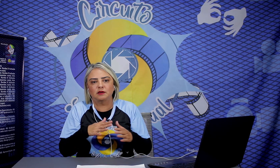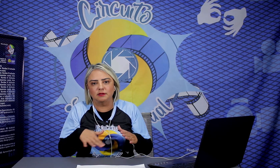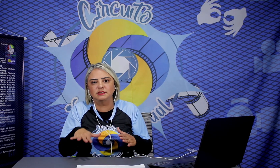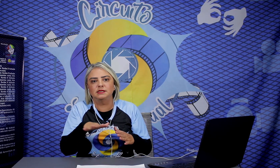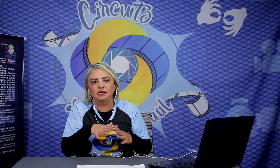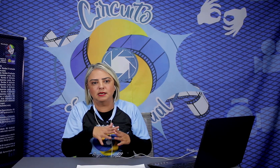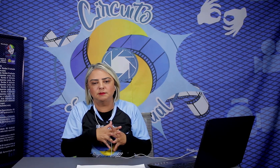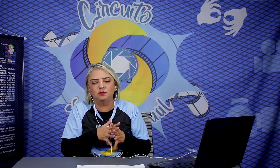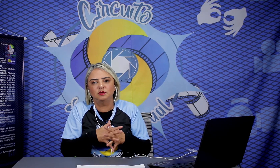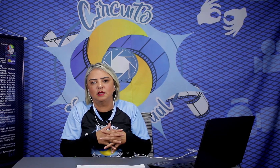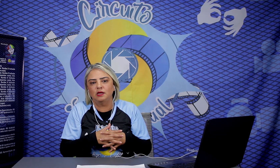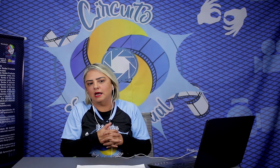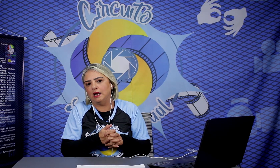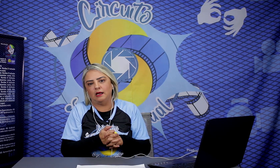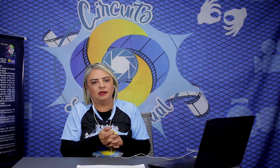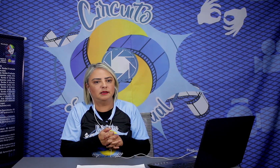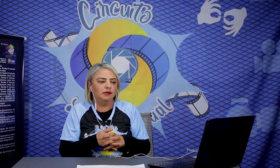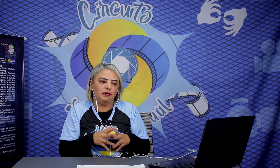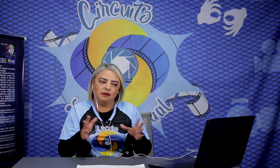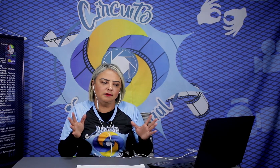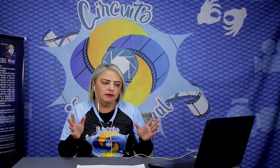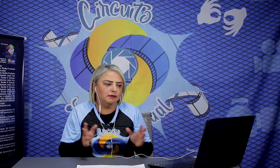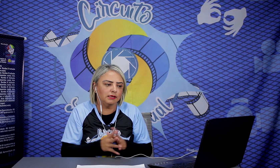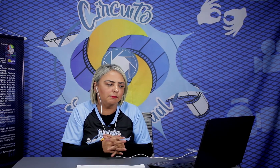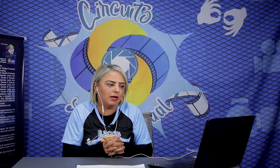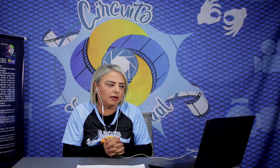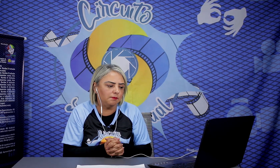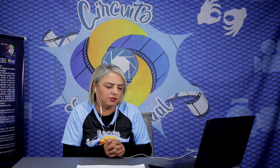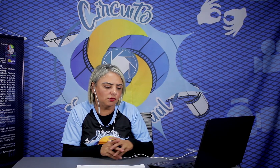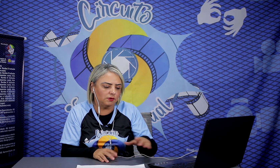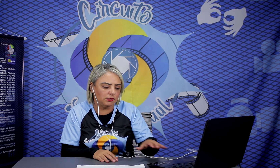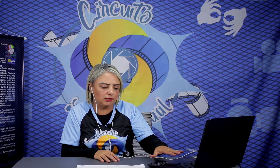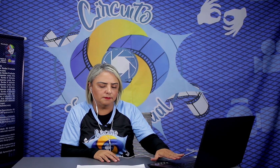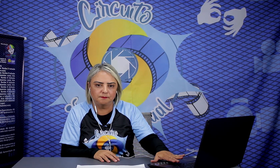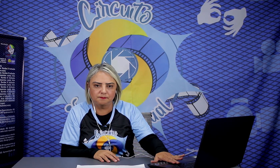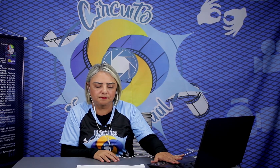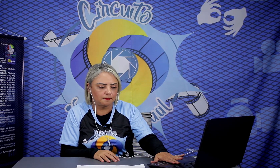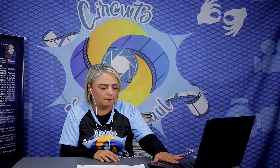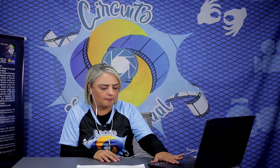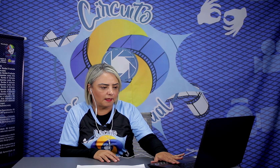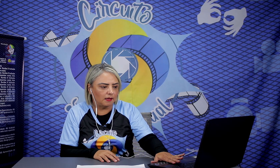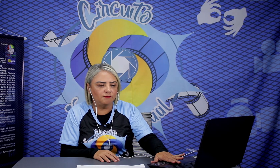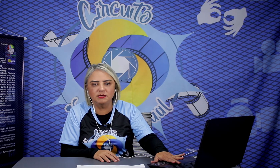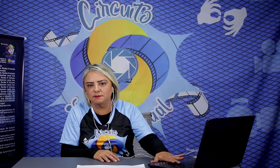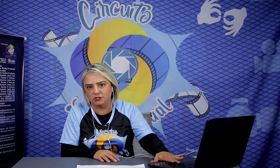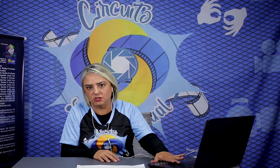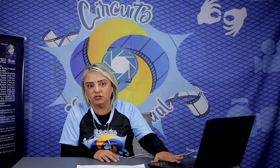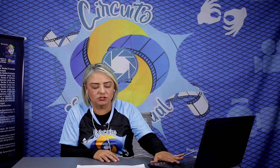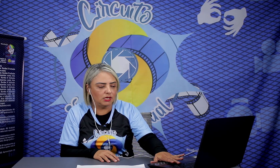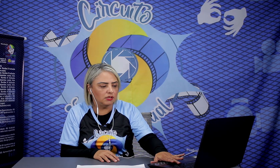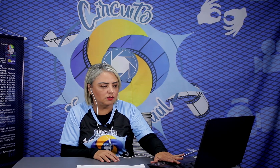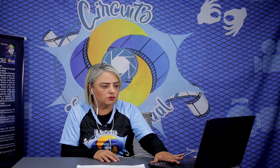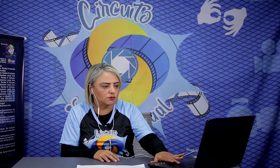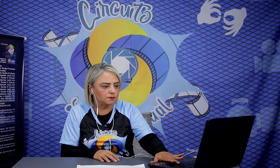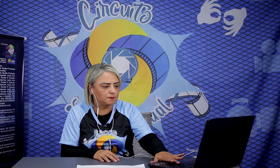nesse âmbito, aí é acabar com a pessoa, né? Infelizmente, a gente tem isso.